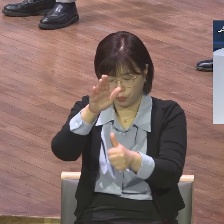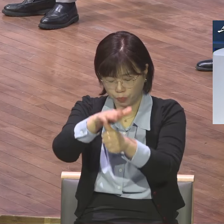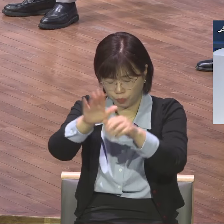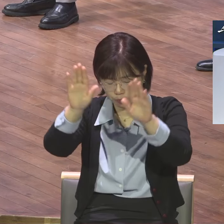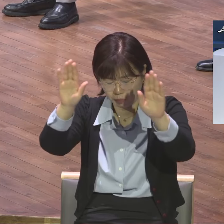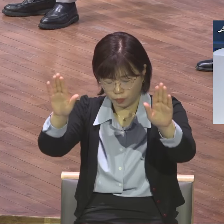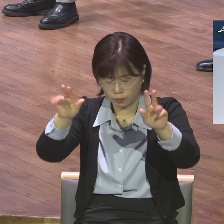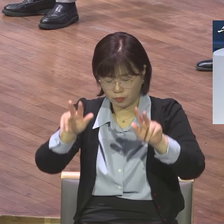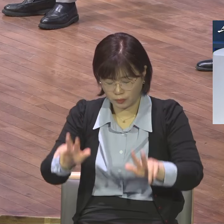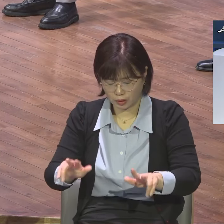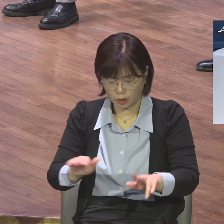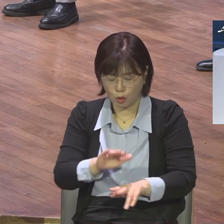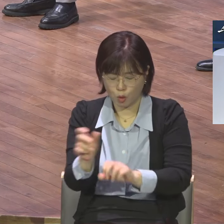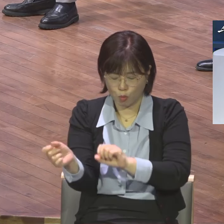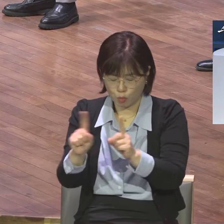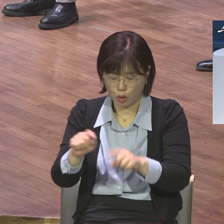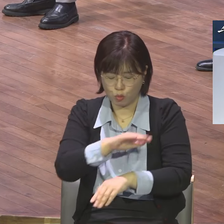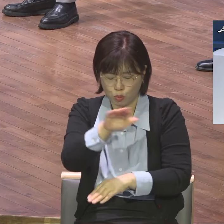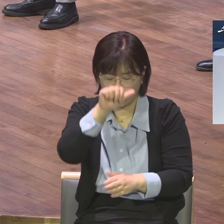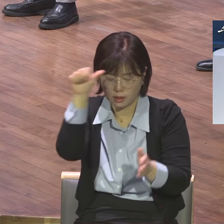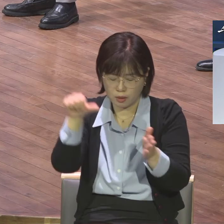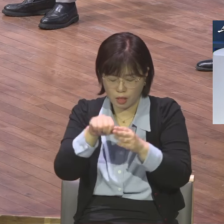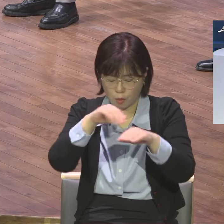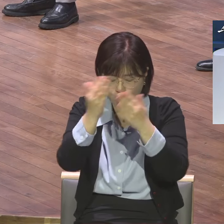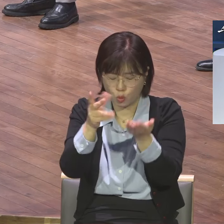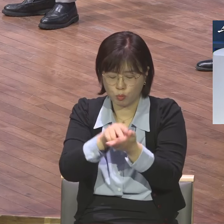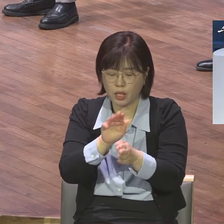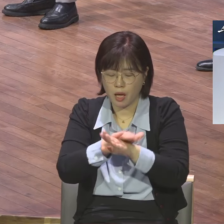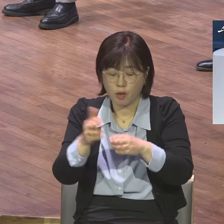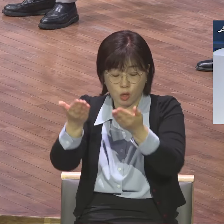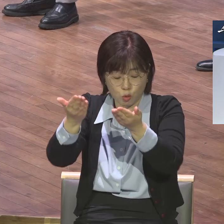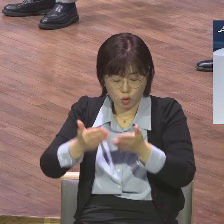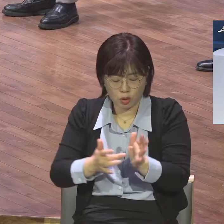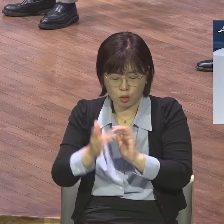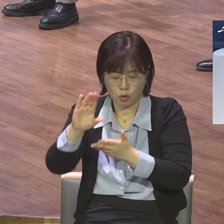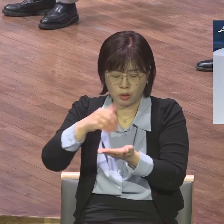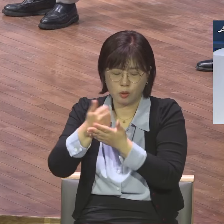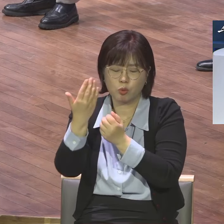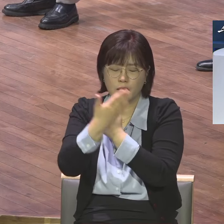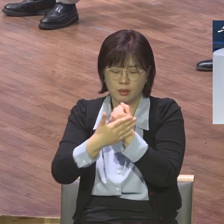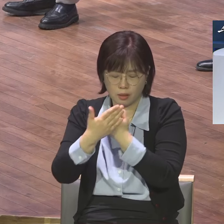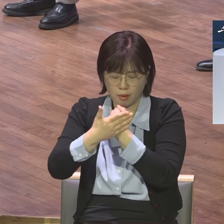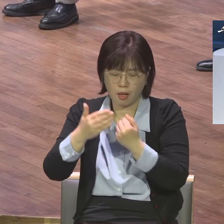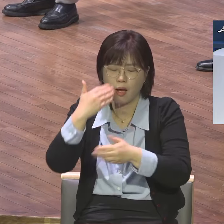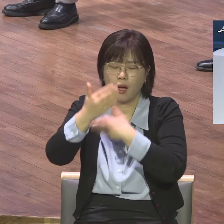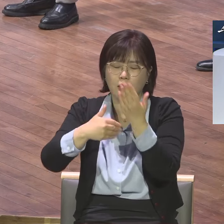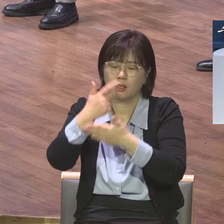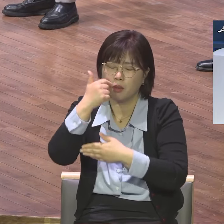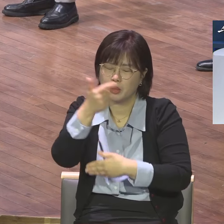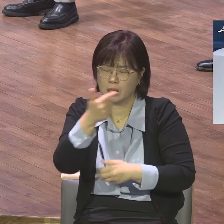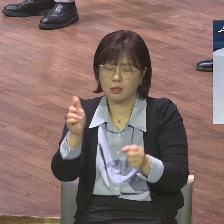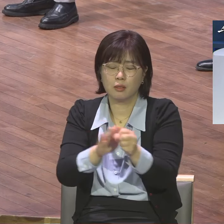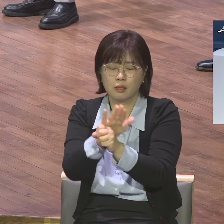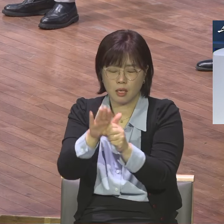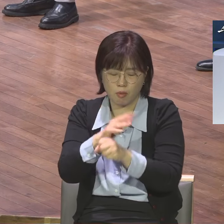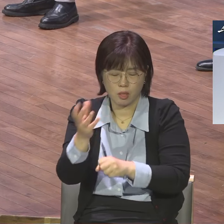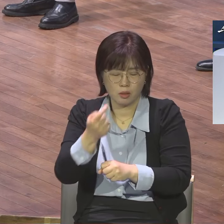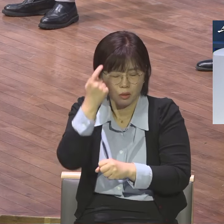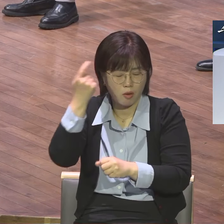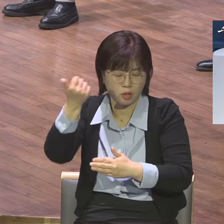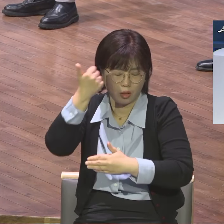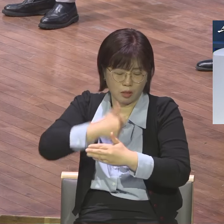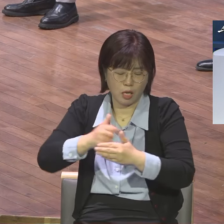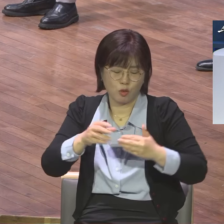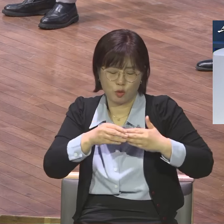이제는 부활하셔서 우리 인생의 모든 문제 해결하신 주 예수 그리스도의 은혜와 하나님 아버지의 크신 사랑과 성령님의 내주인도